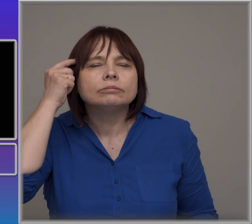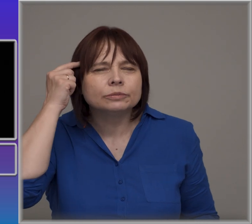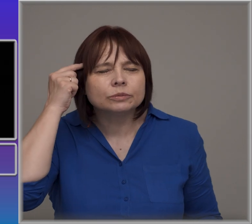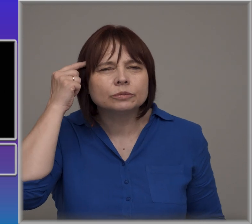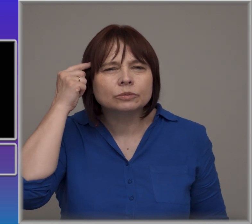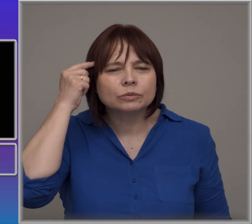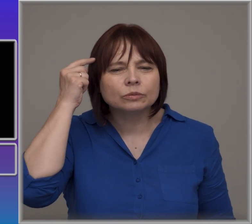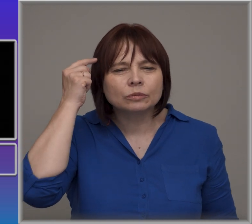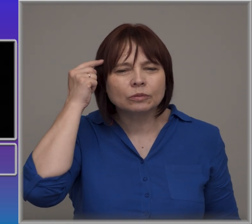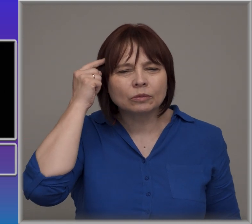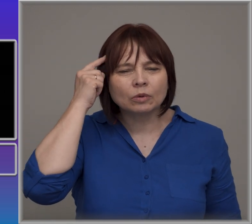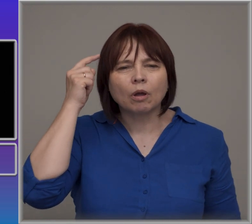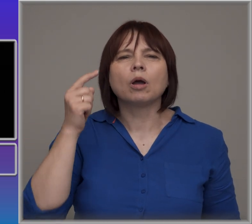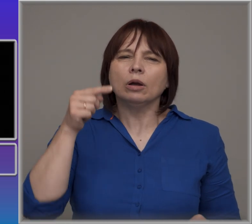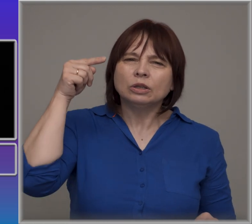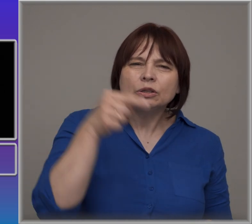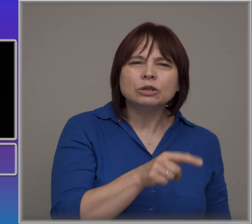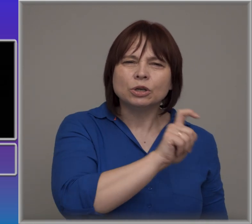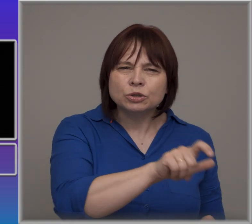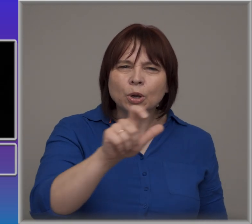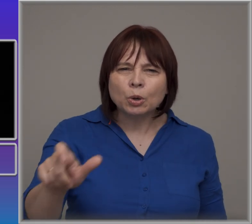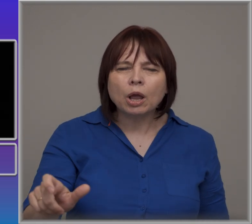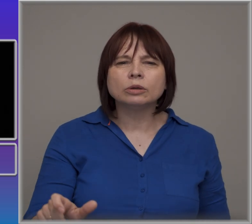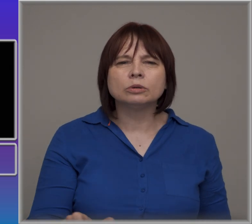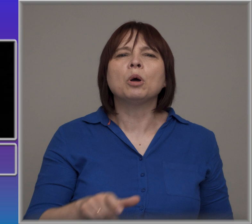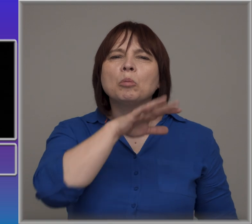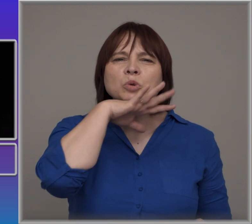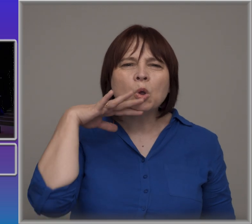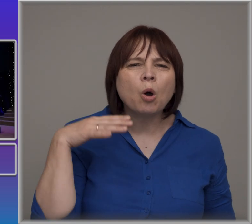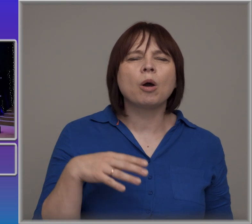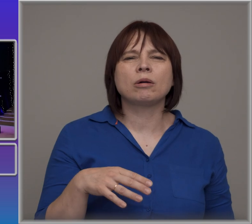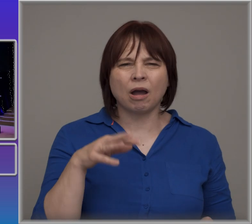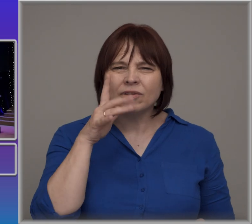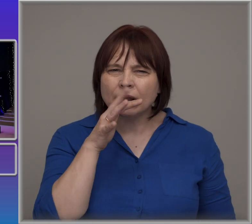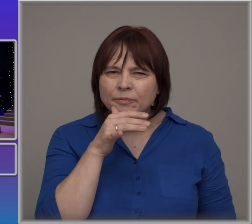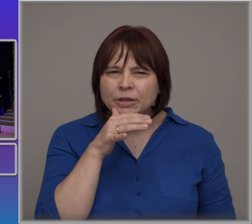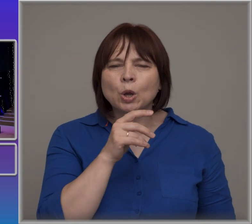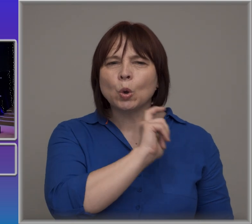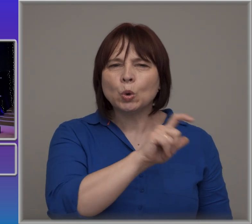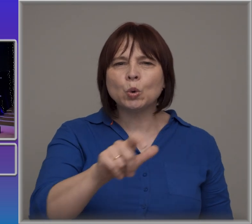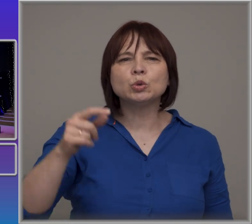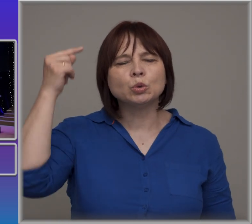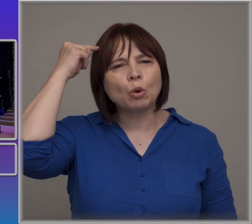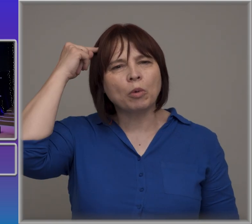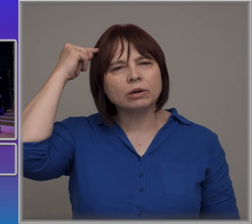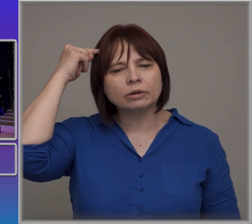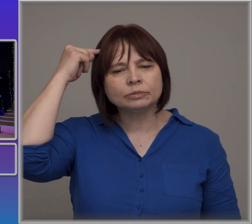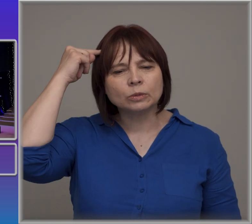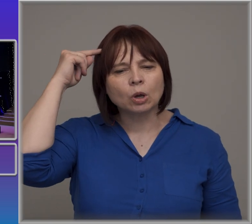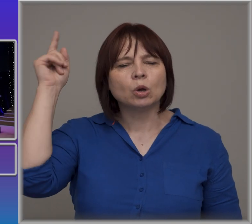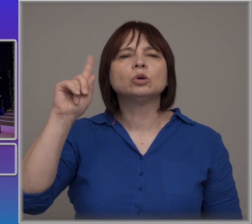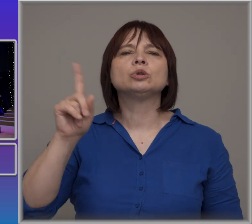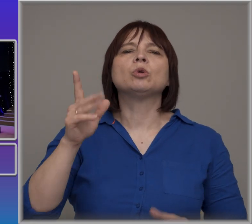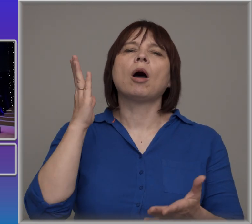трудись». Вы знаете, это слова бенедиктинского ордена, монахов бенедиктинского